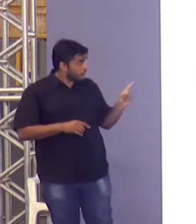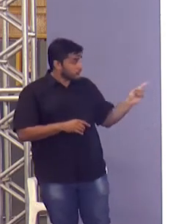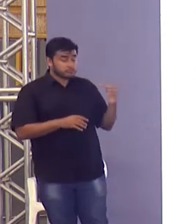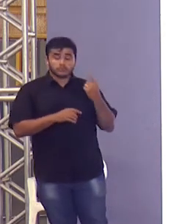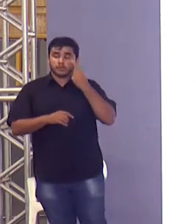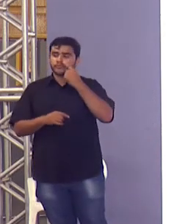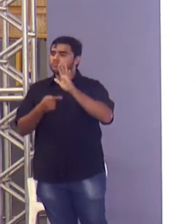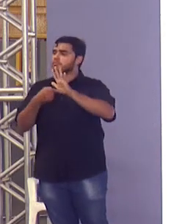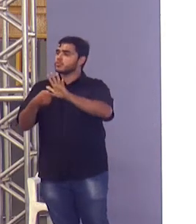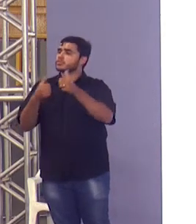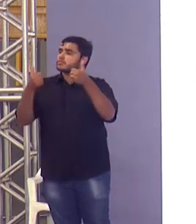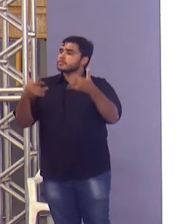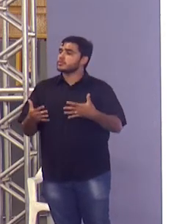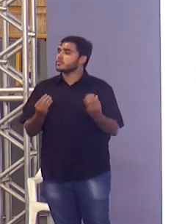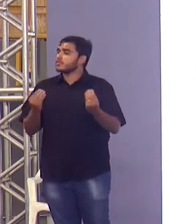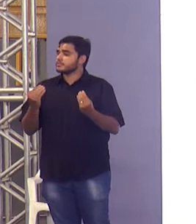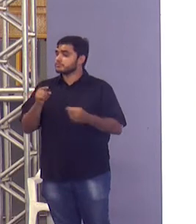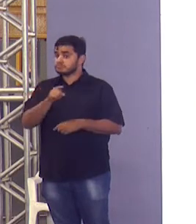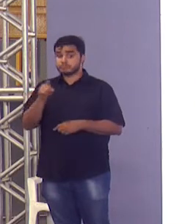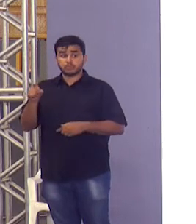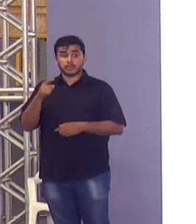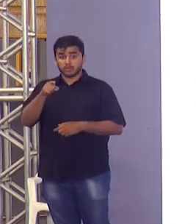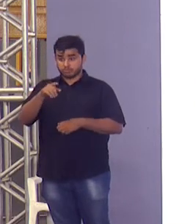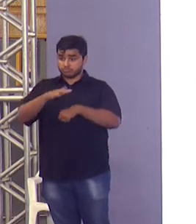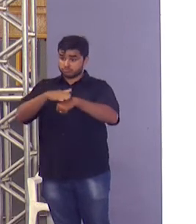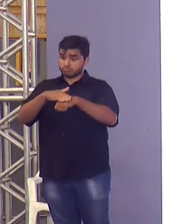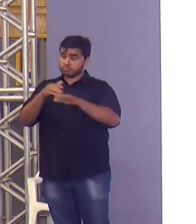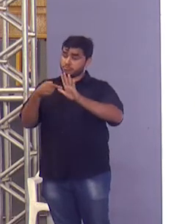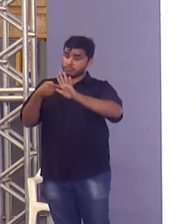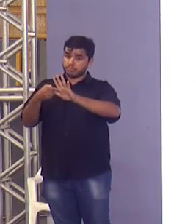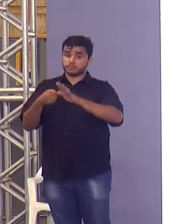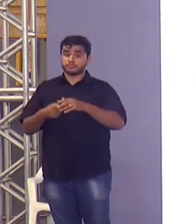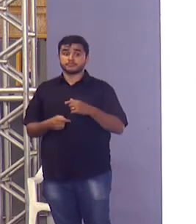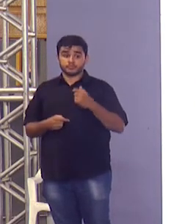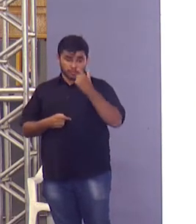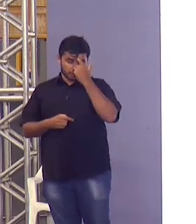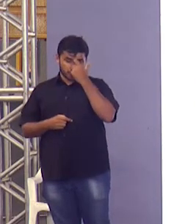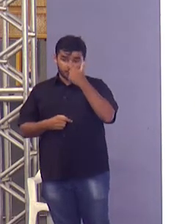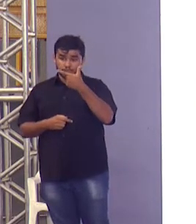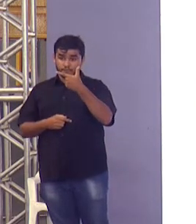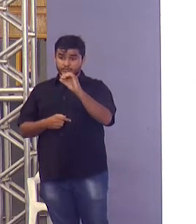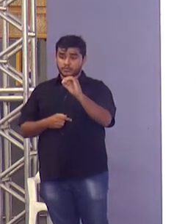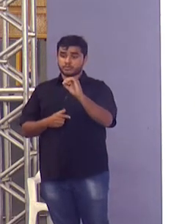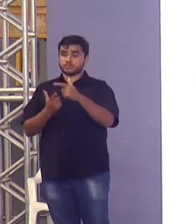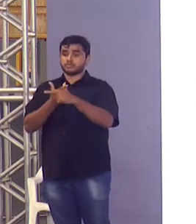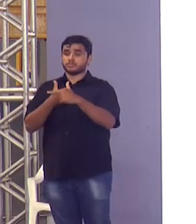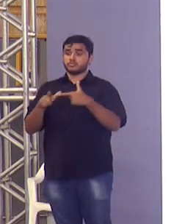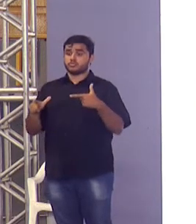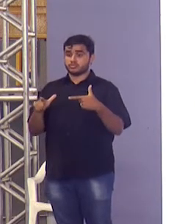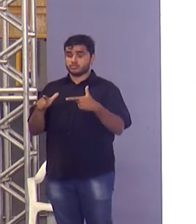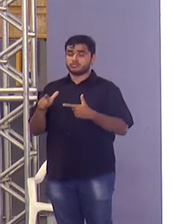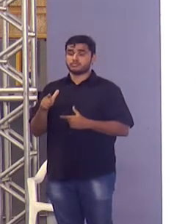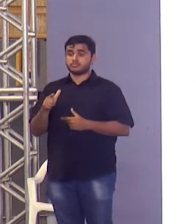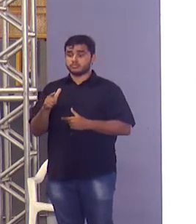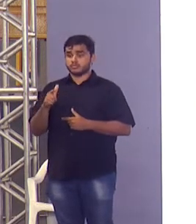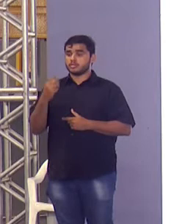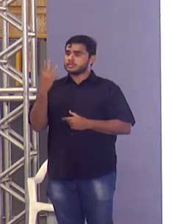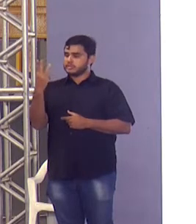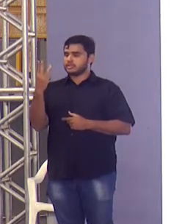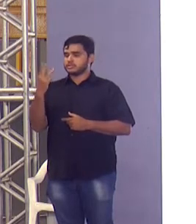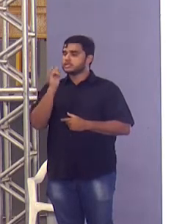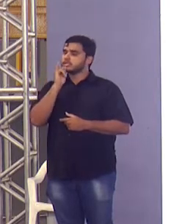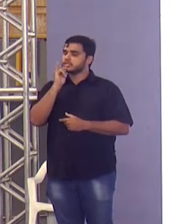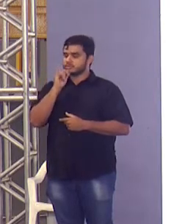seu papel aí, já que eu não posso escrever aqui, anote aí, bote assim, ó. 20 dividido por